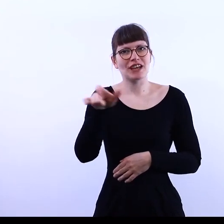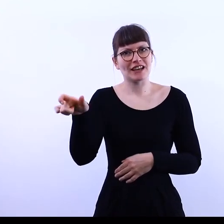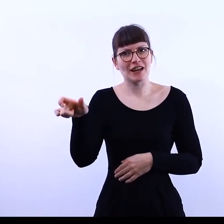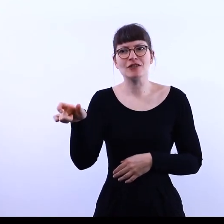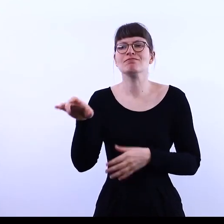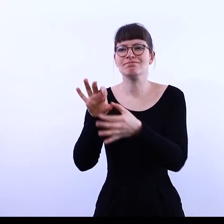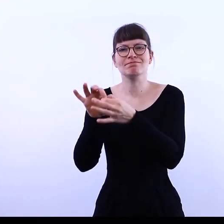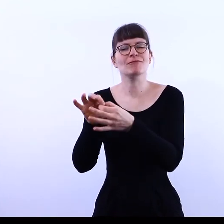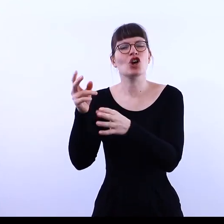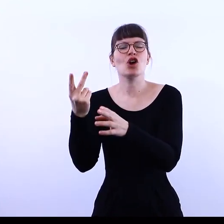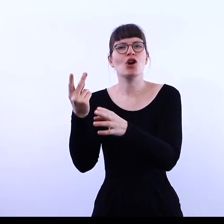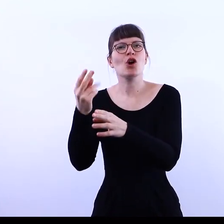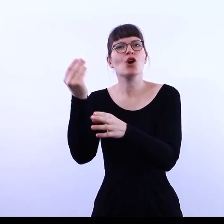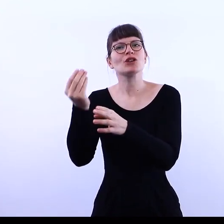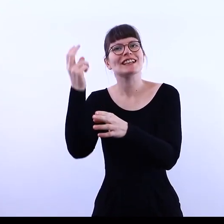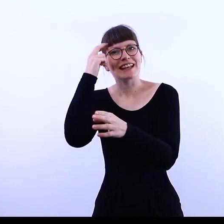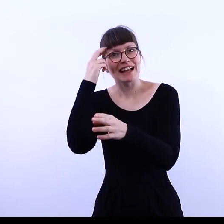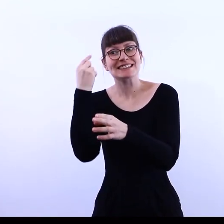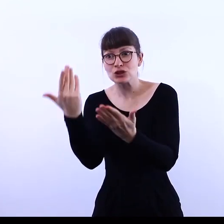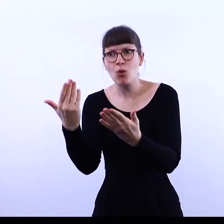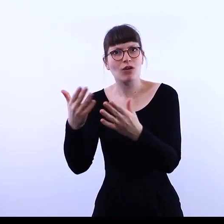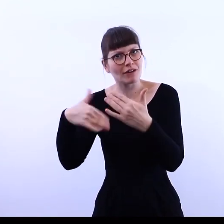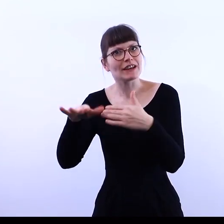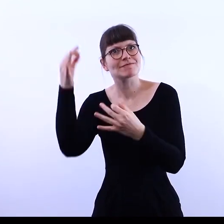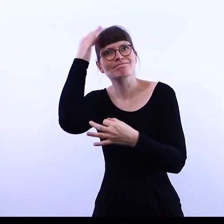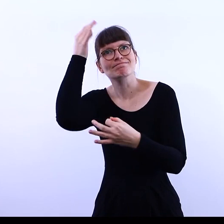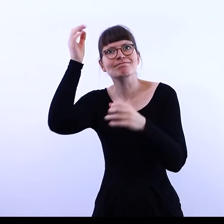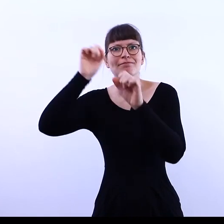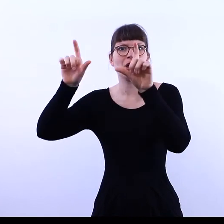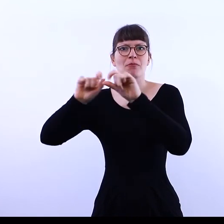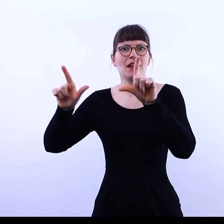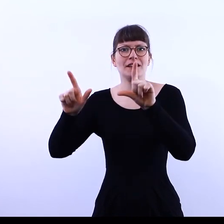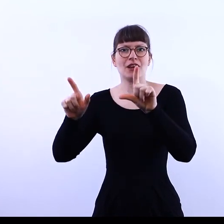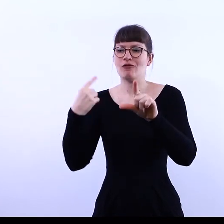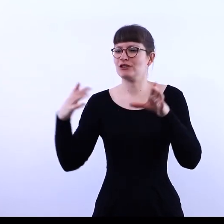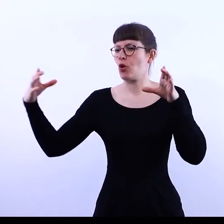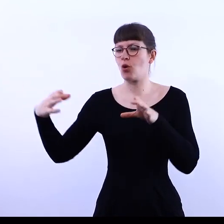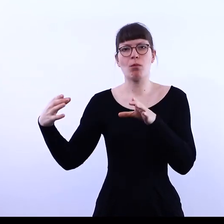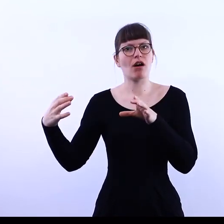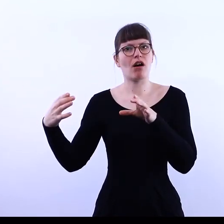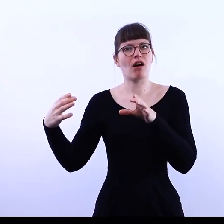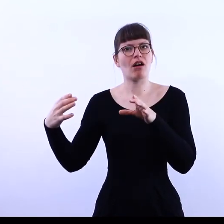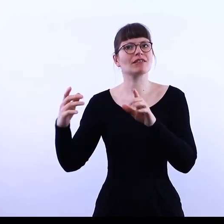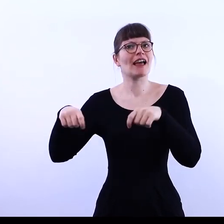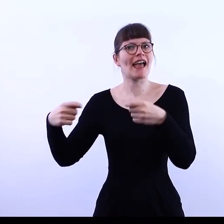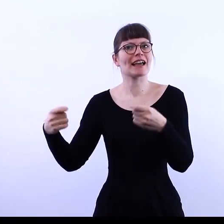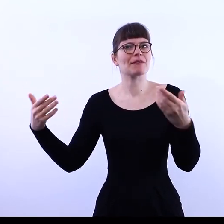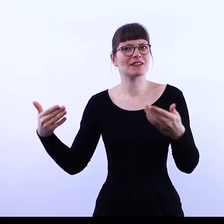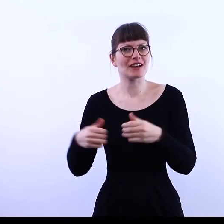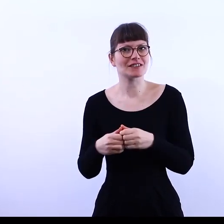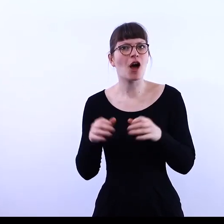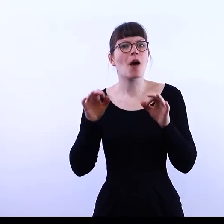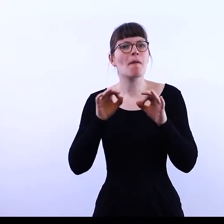Intelligenz damit befasst. Und wir sind in der Gruppe zu dem Schluss gekommen, dass eigentlich die beste